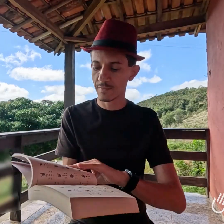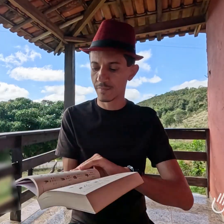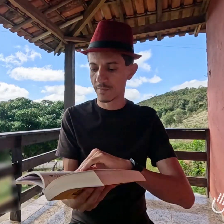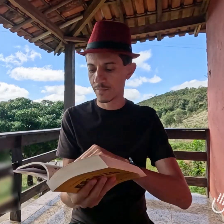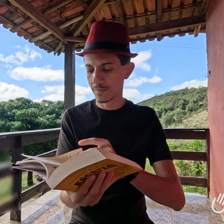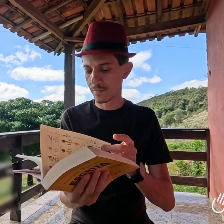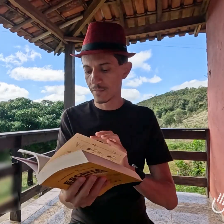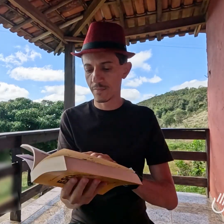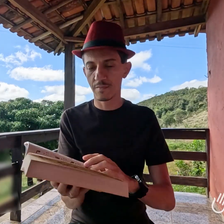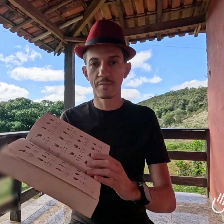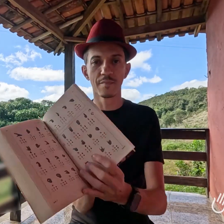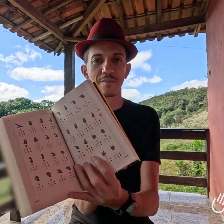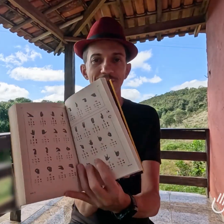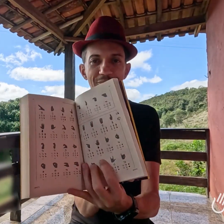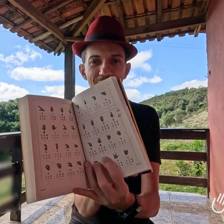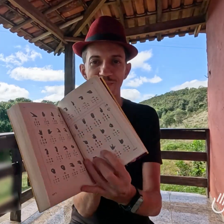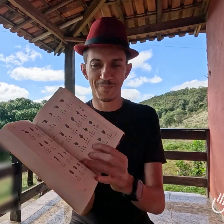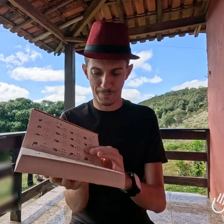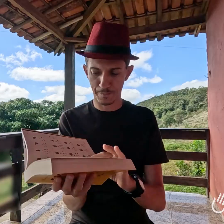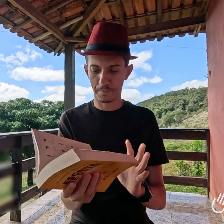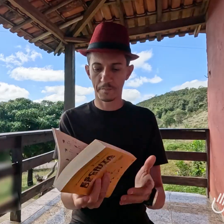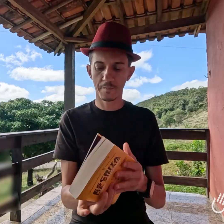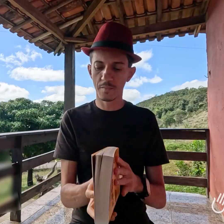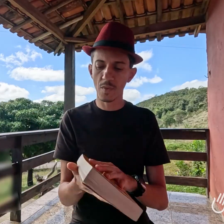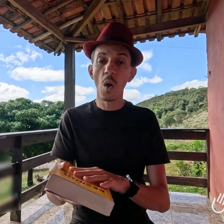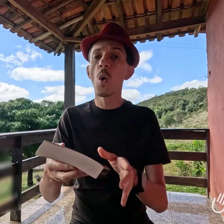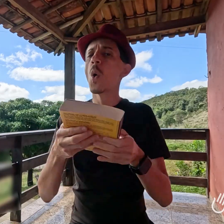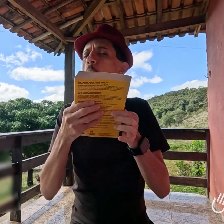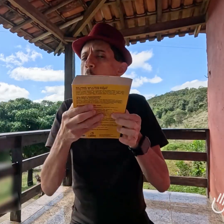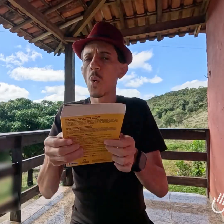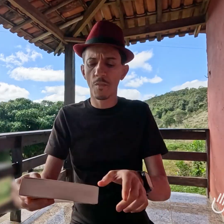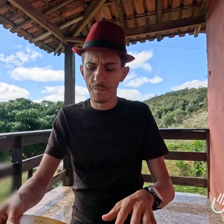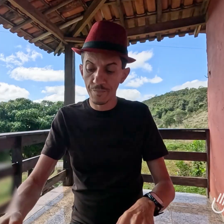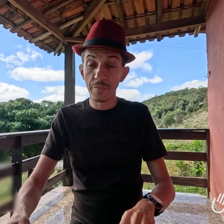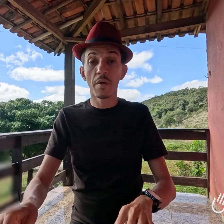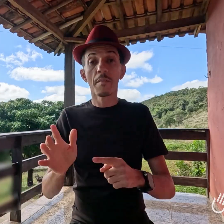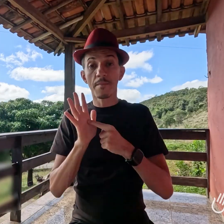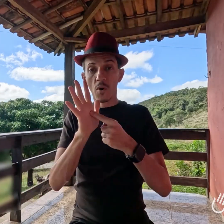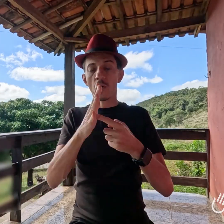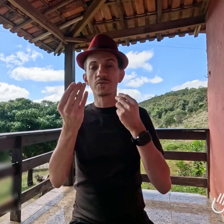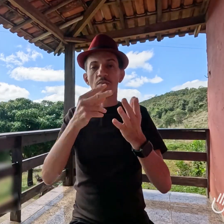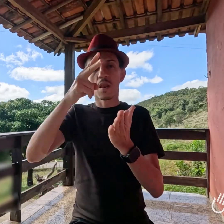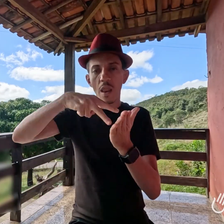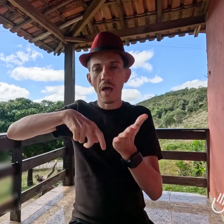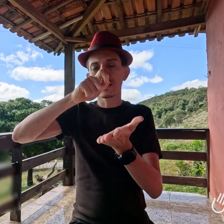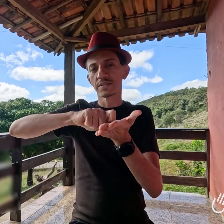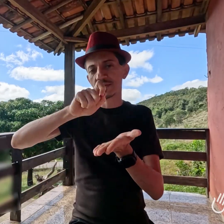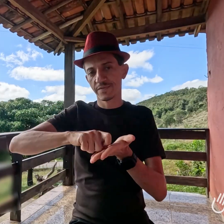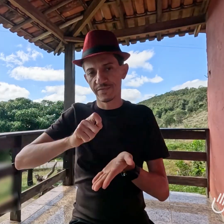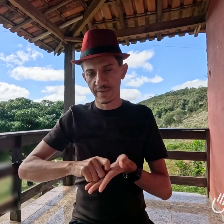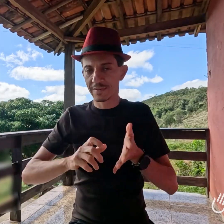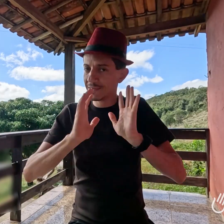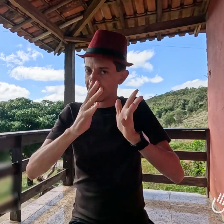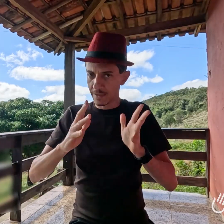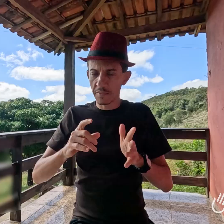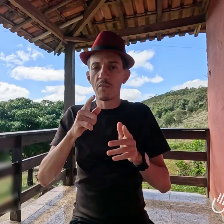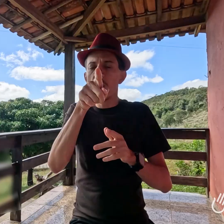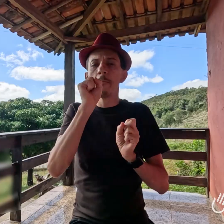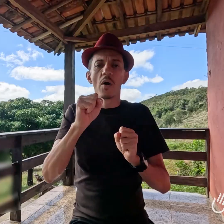de mão que nós mapeamos da Libras. E como se escreve cada uma delas. Este livro te mostra como ler e